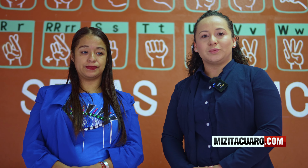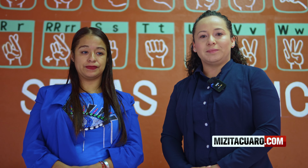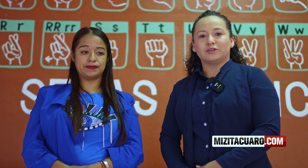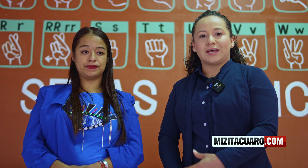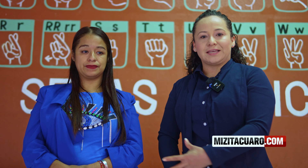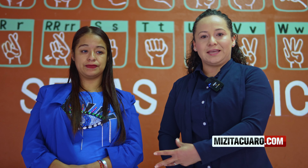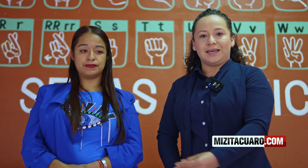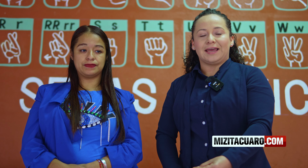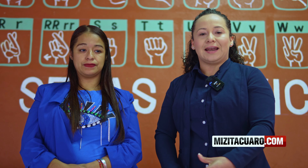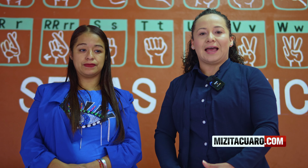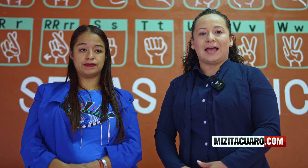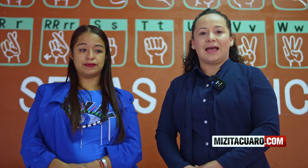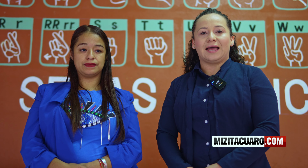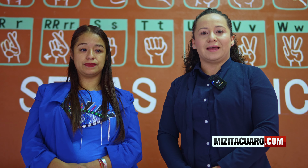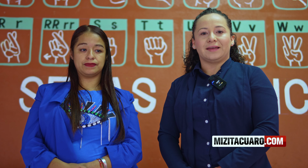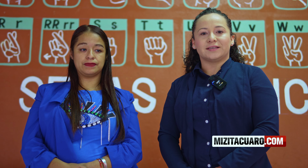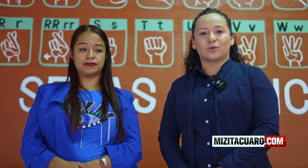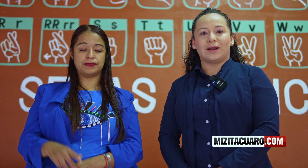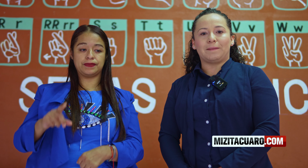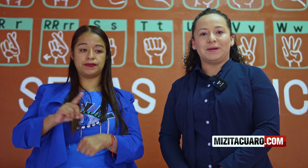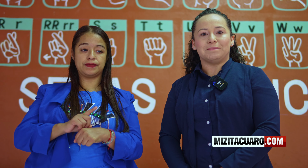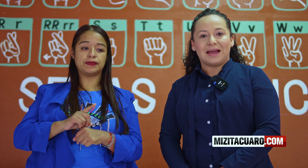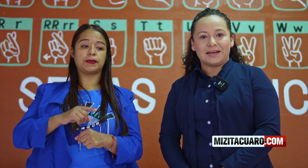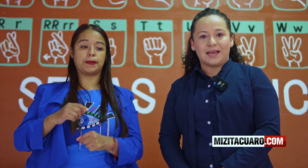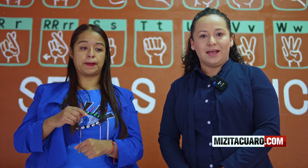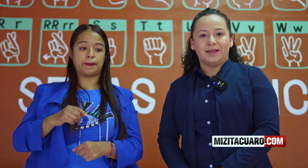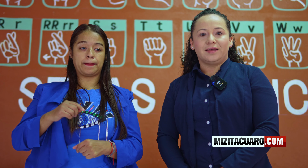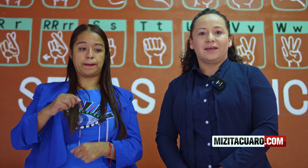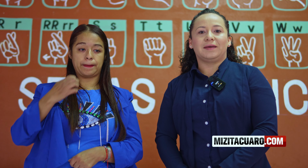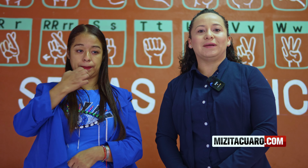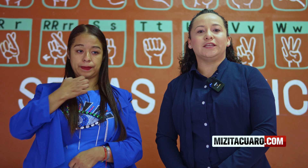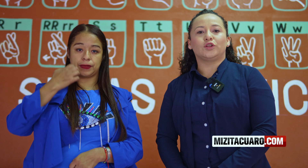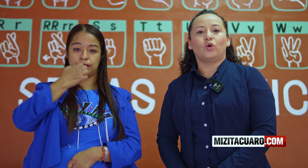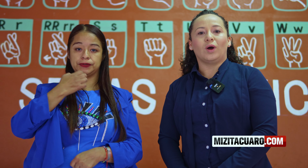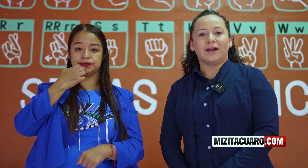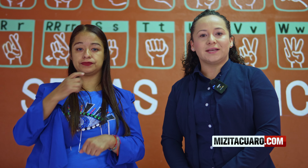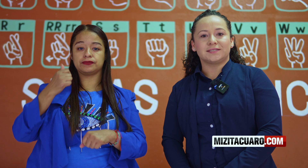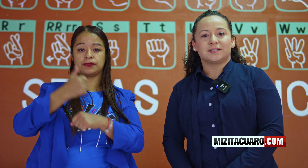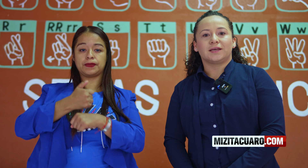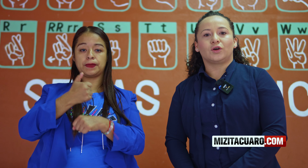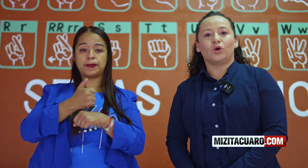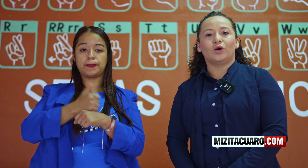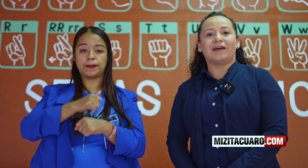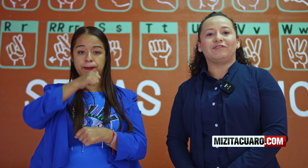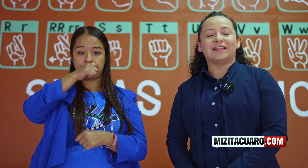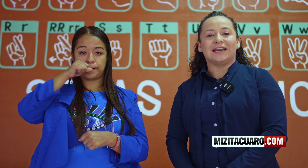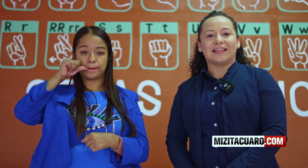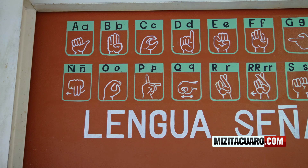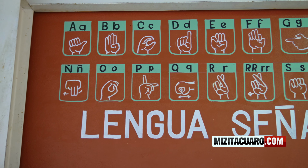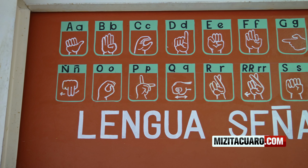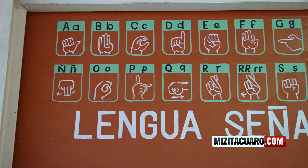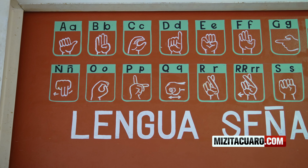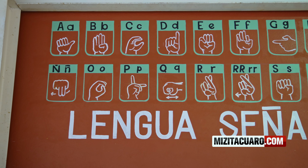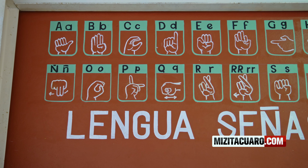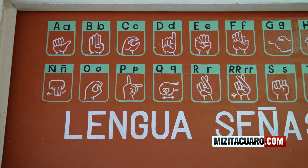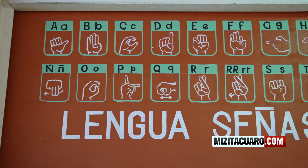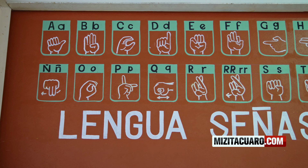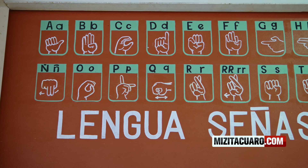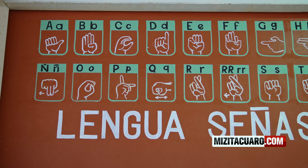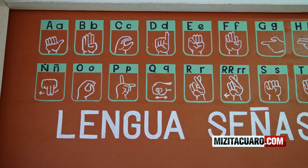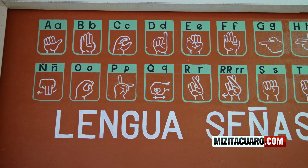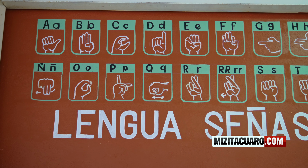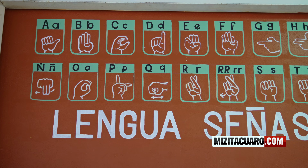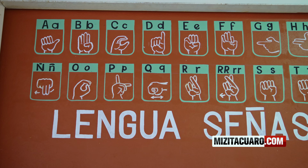el día de hoy estuvimos aquí en la escuela primaria Benito Juárez con la finalidad de